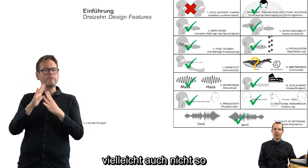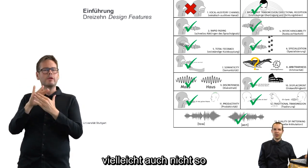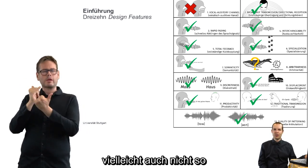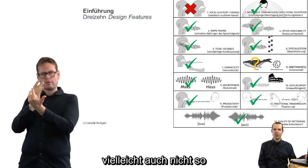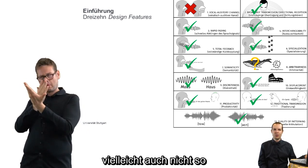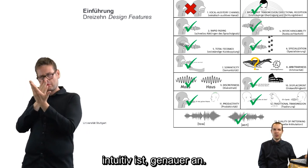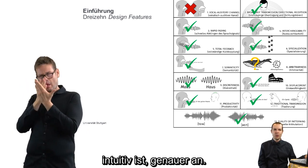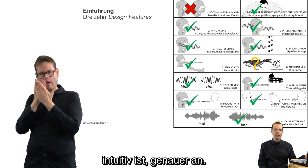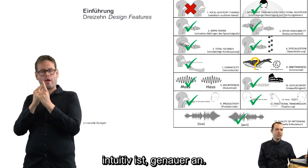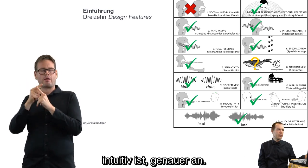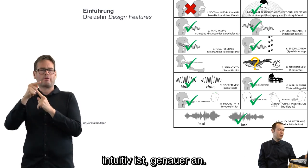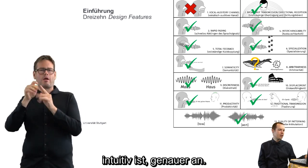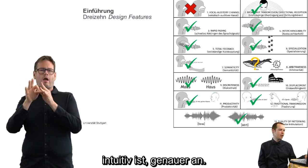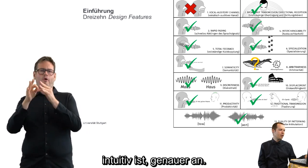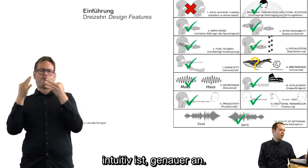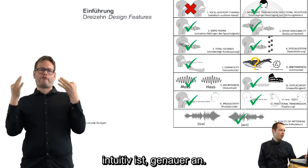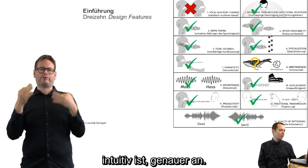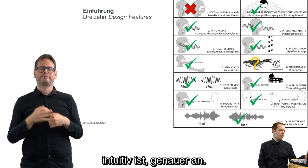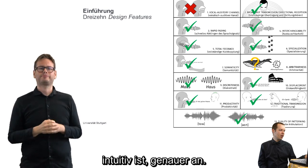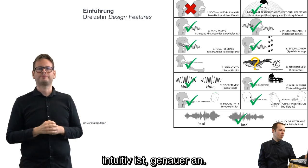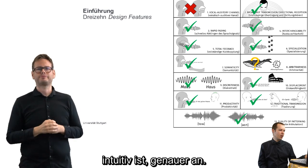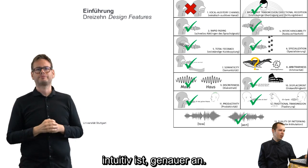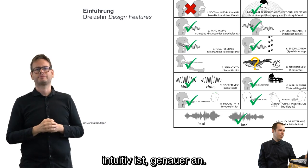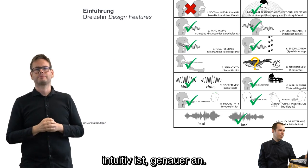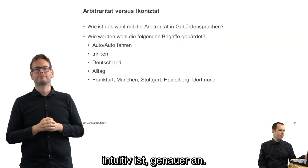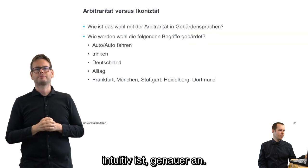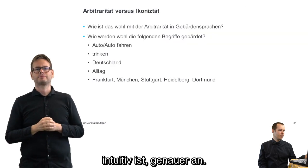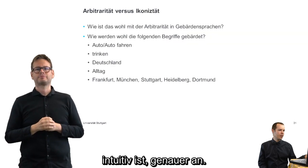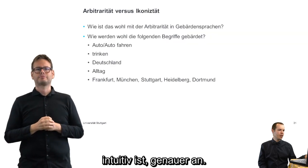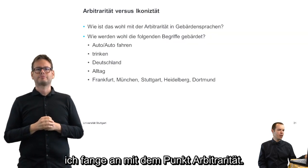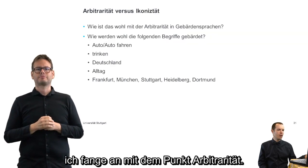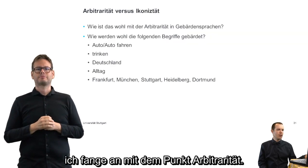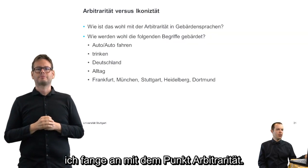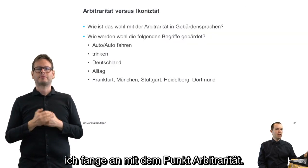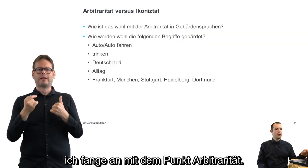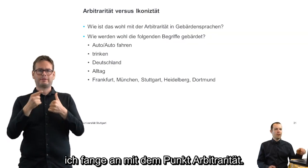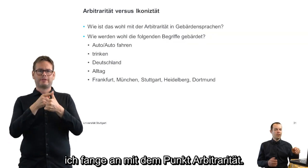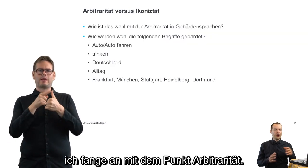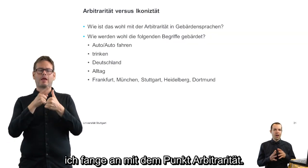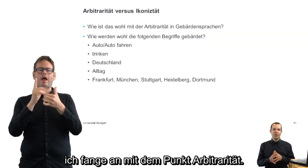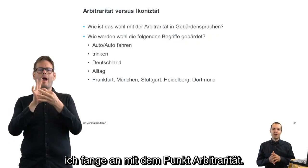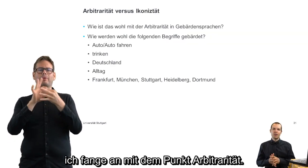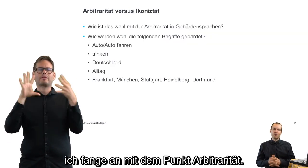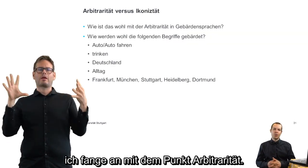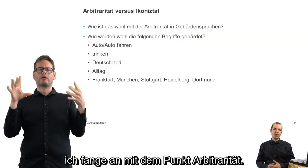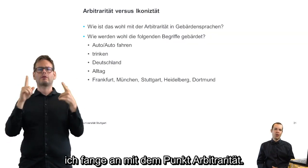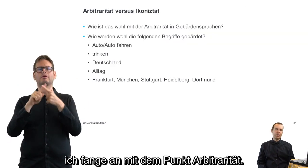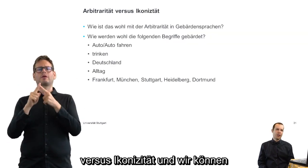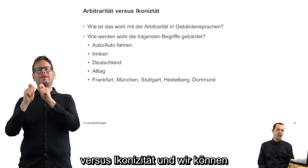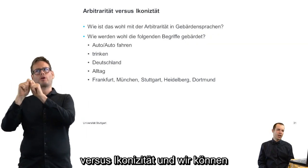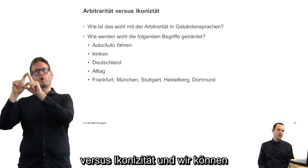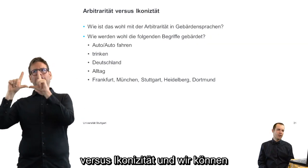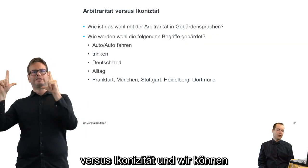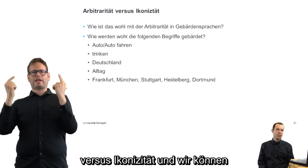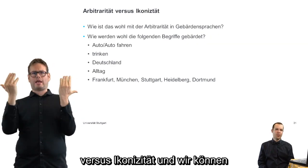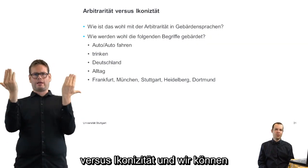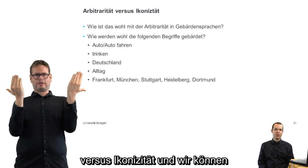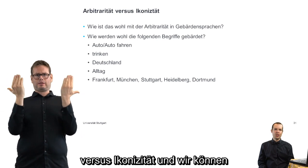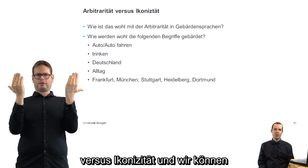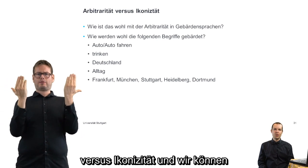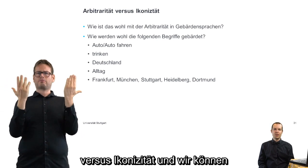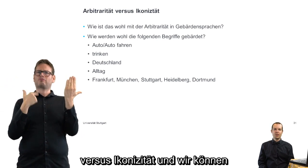vielleicht auch nicht so intuitiv ist, genauer an. Ich fange an mit diesem Punkt Arbitrarität